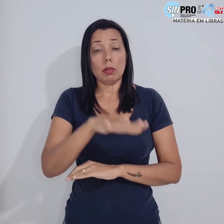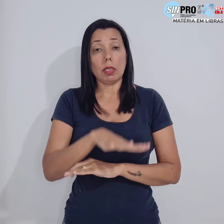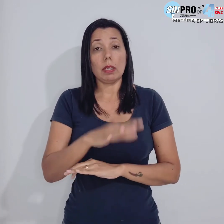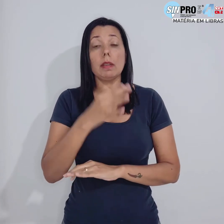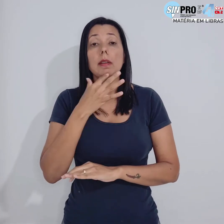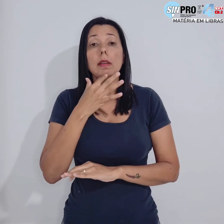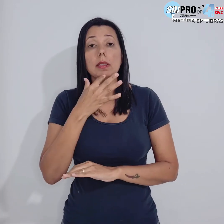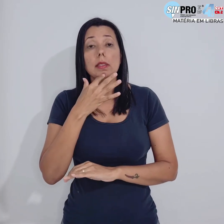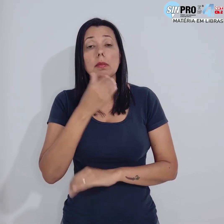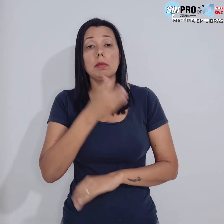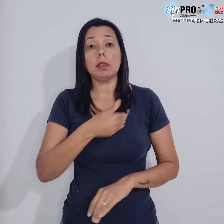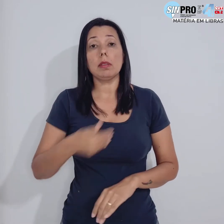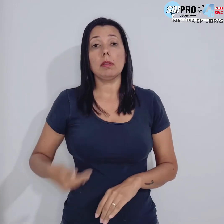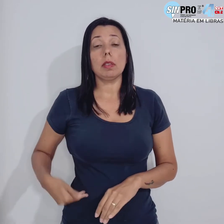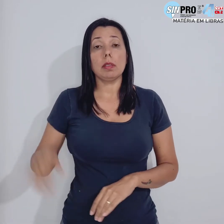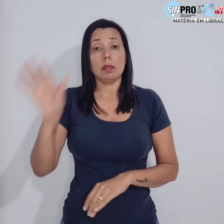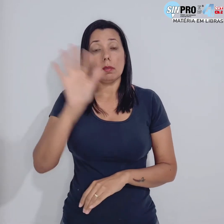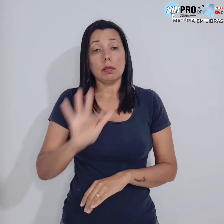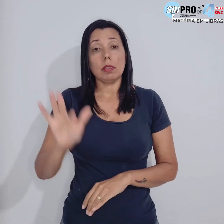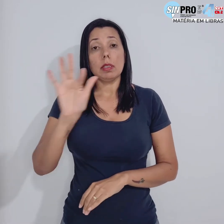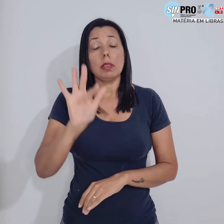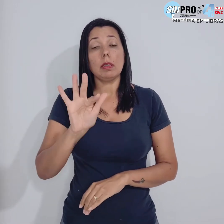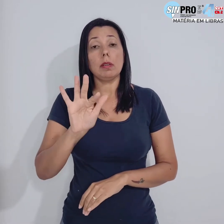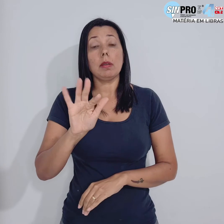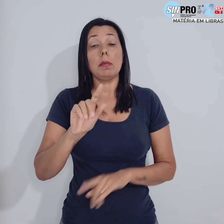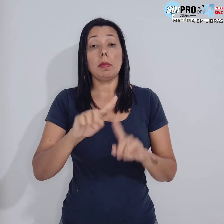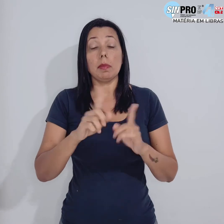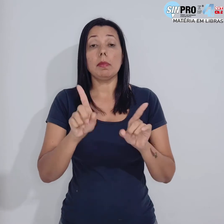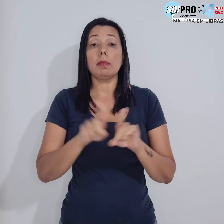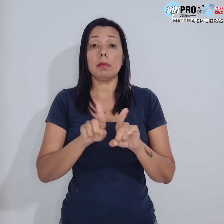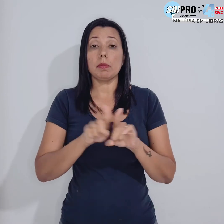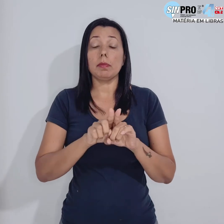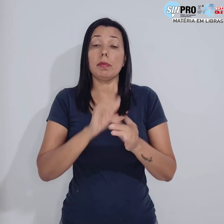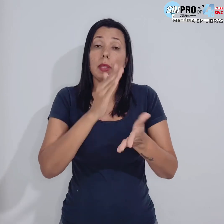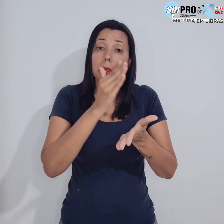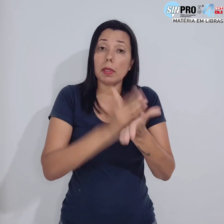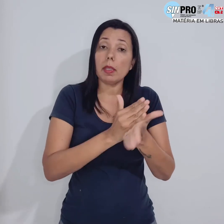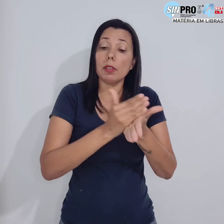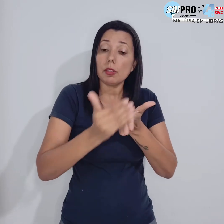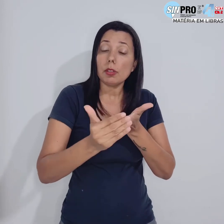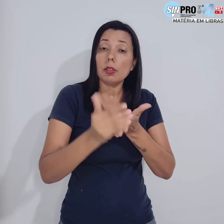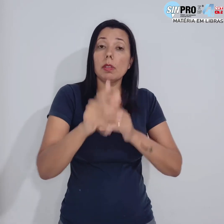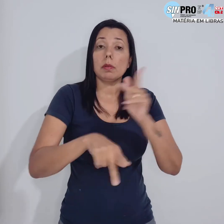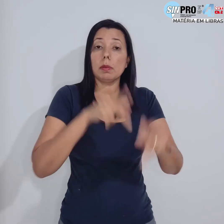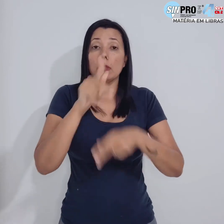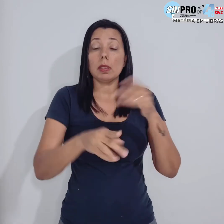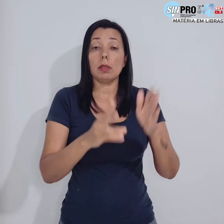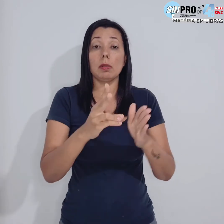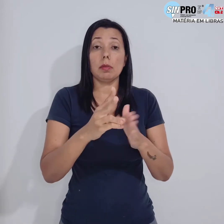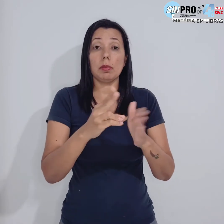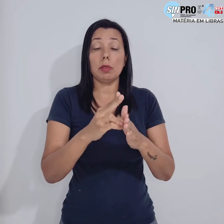1.239 territórios indígenas, mas até agora o Estado brasileiro só reconheceu 504, que